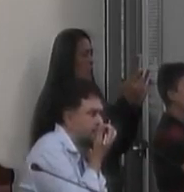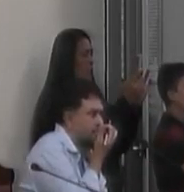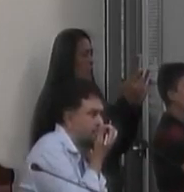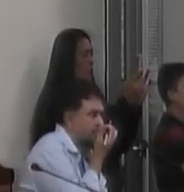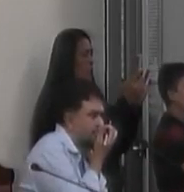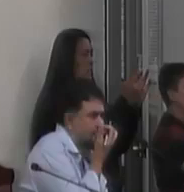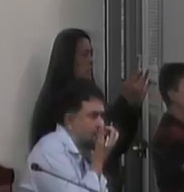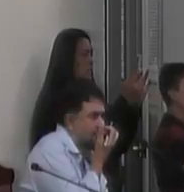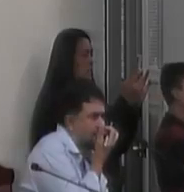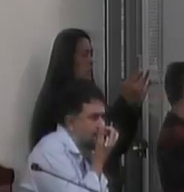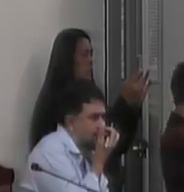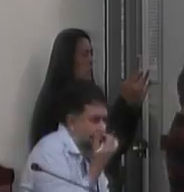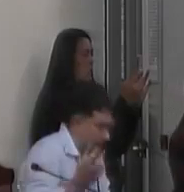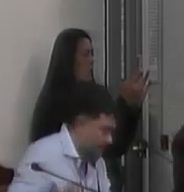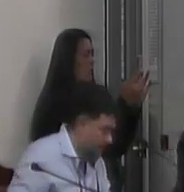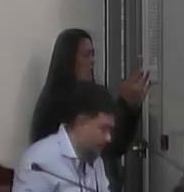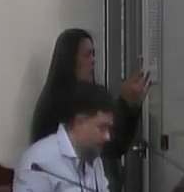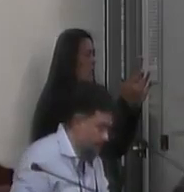milhões, ou seja,